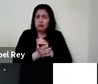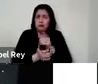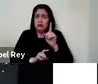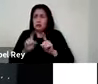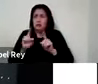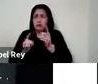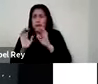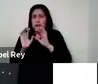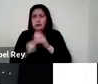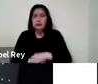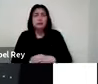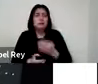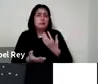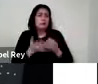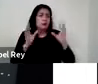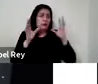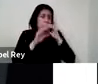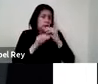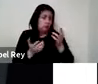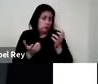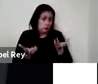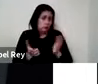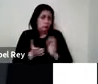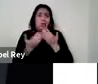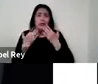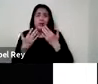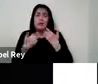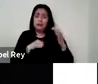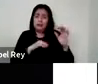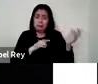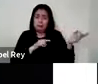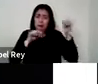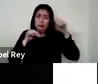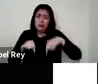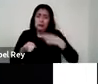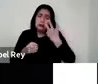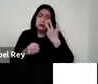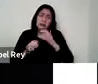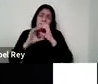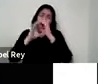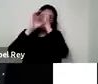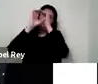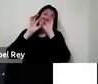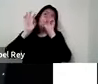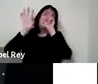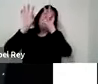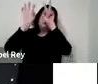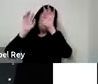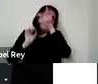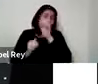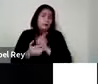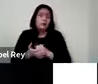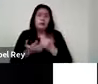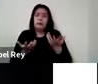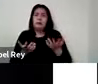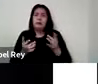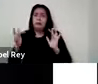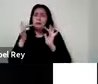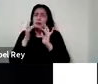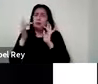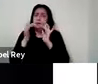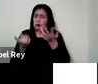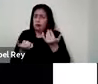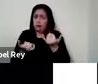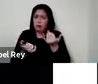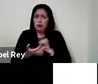compañeros, clases. Muy buenas noches. Gracias por asistir al Observatorio Astronómico de Condor Mojo. Estamos conectados en directo por